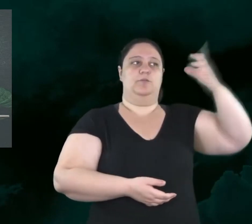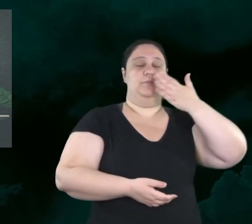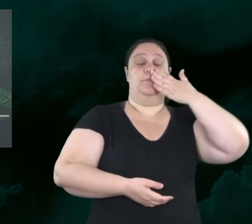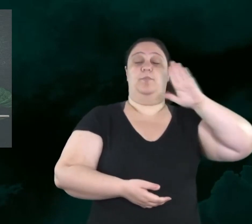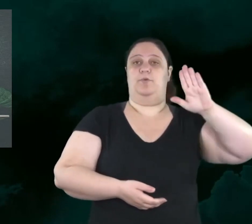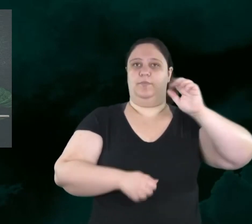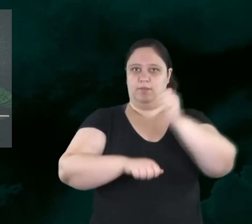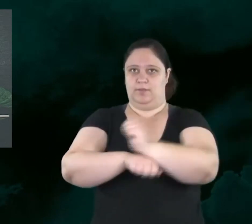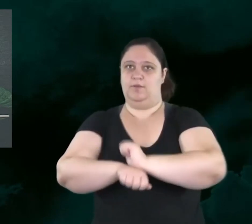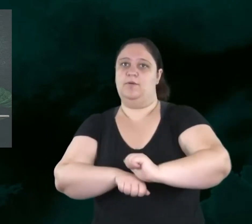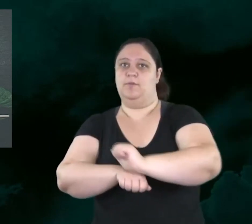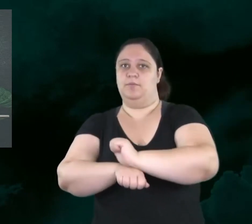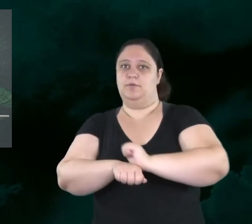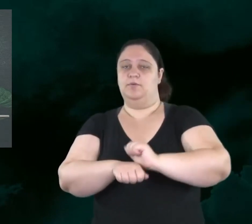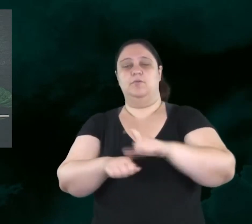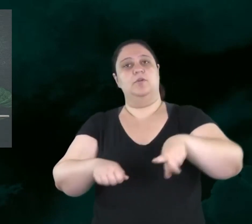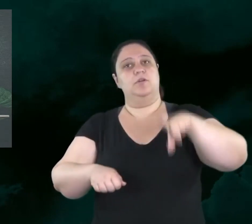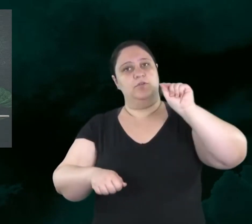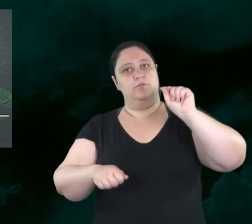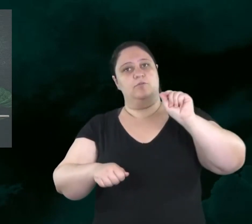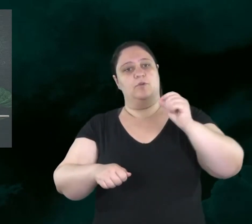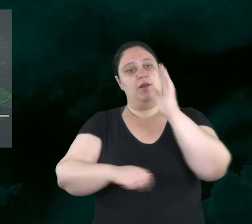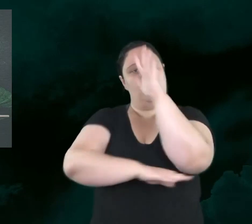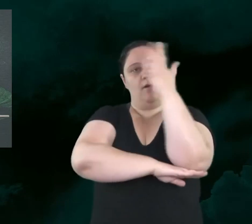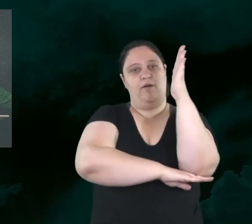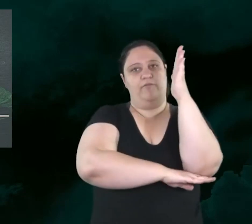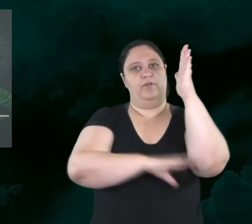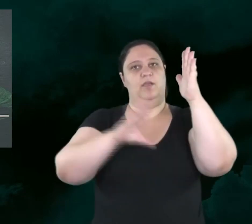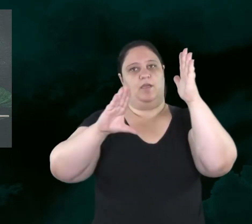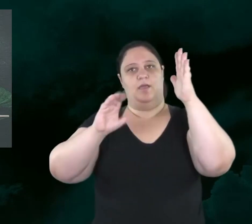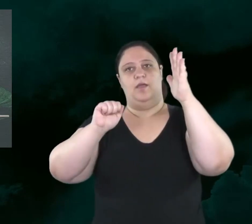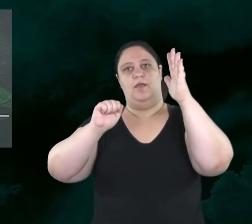onde tinha um carvalho. Por exemplo, Gênesis 12,